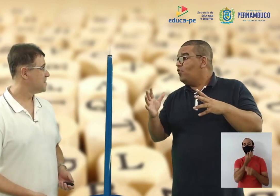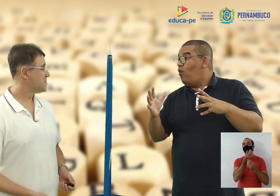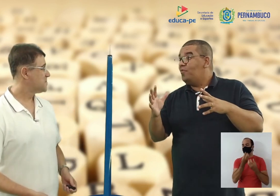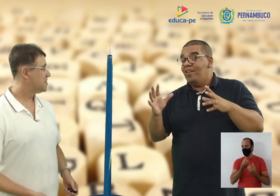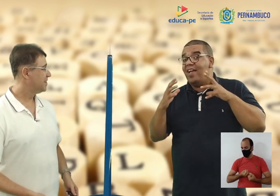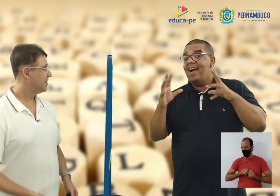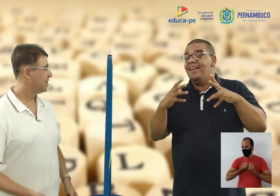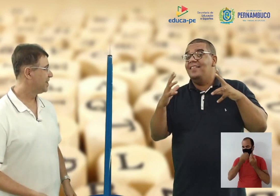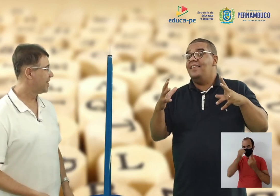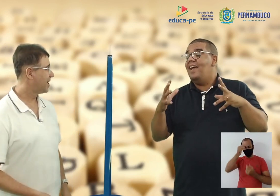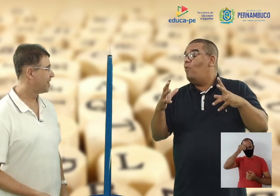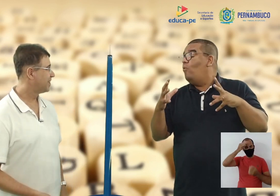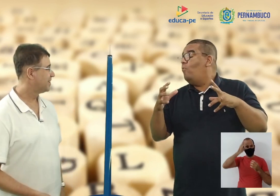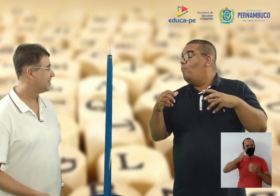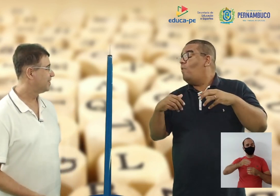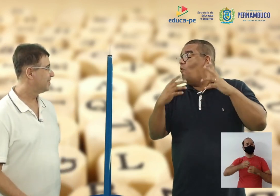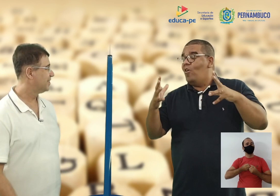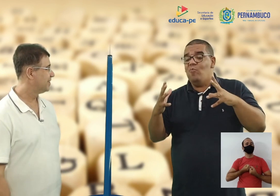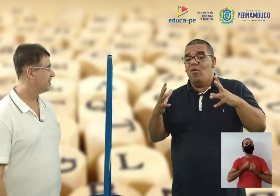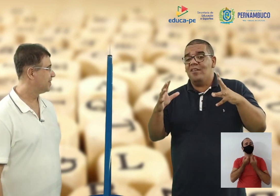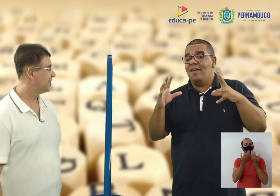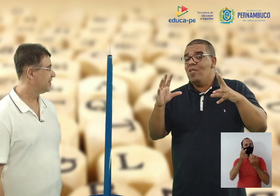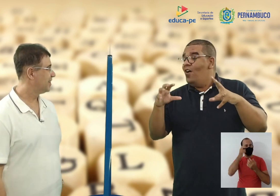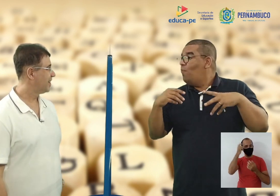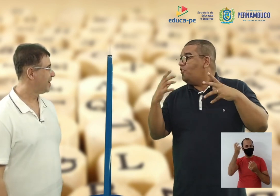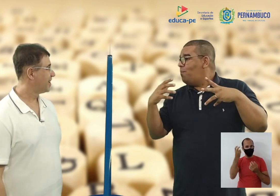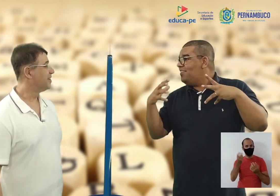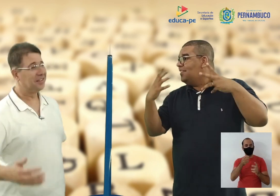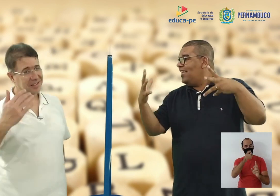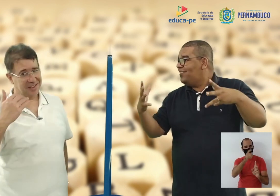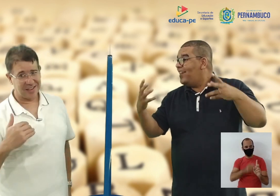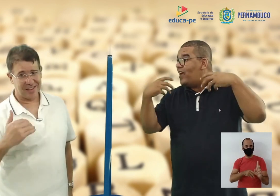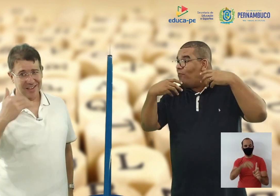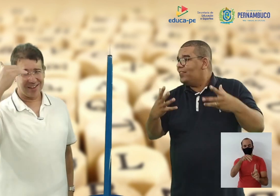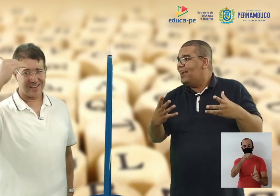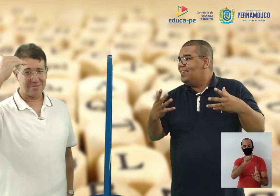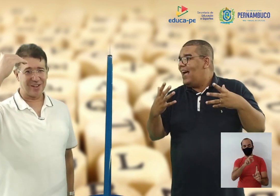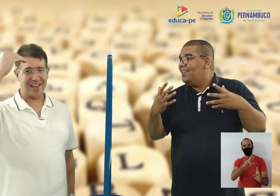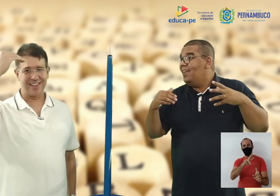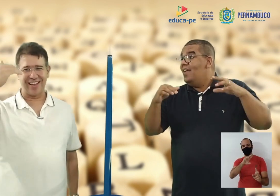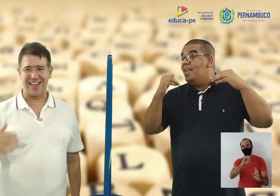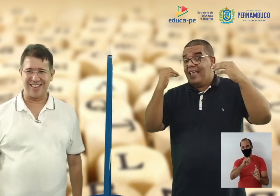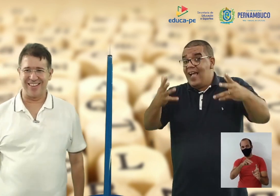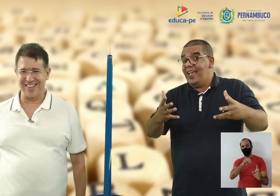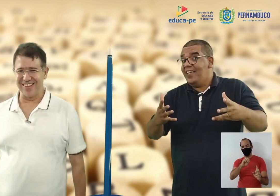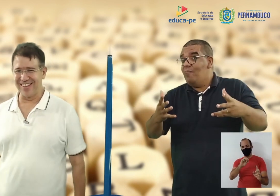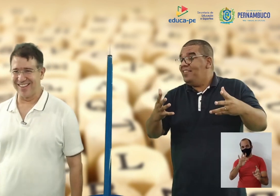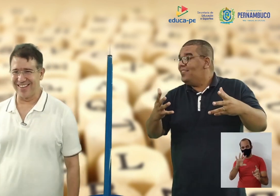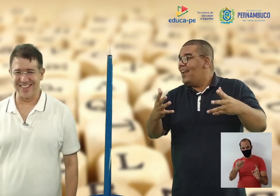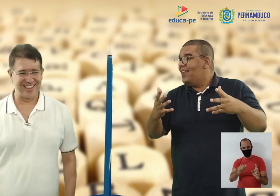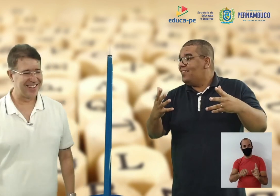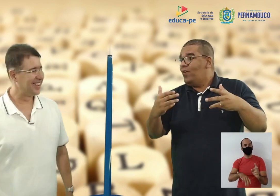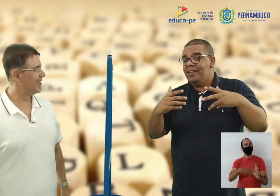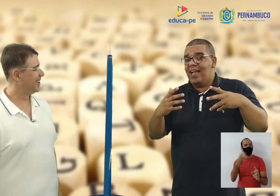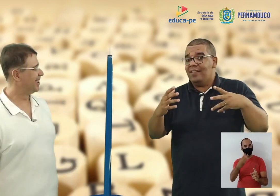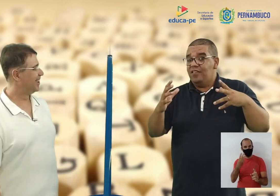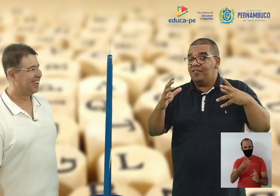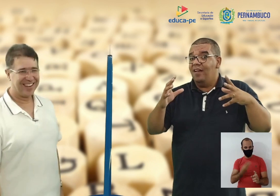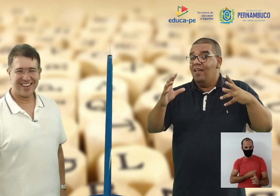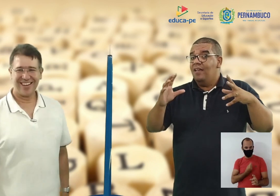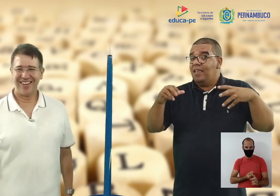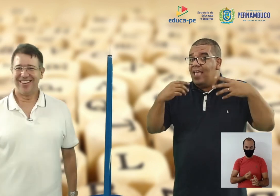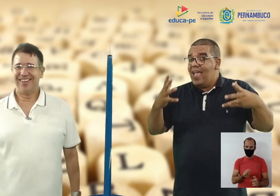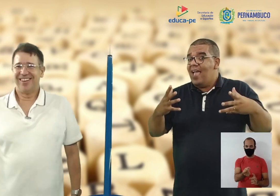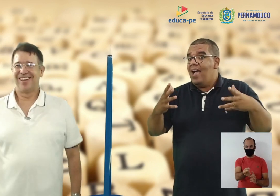isso, professor Robson, ele vai garantir ao Mauro Mota uma espécie de terceira imortalidade, que é aquela que mais interessa a um grande